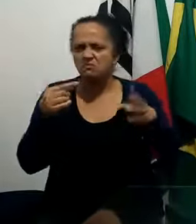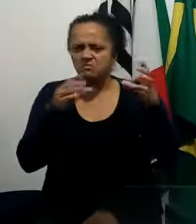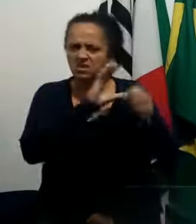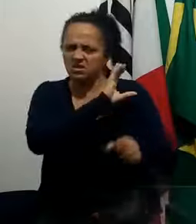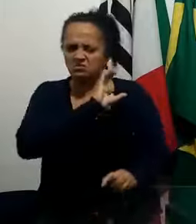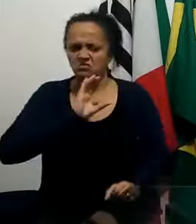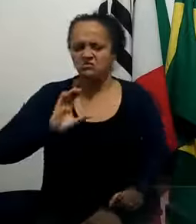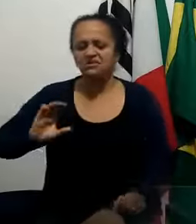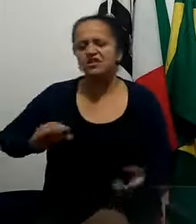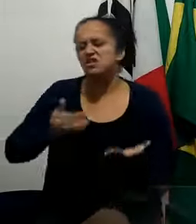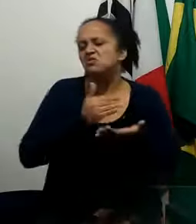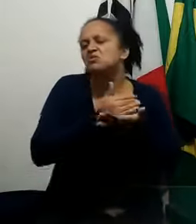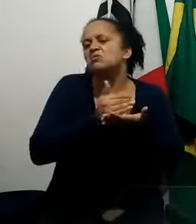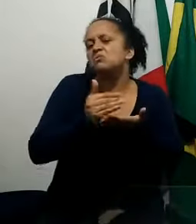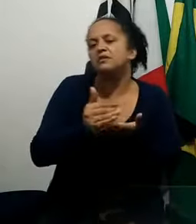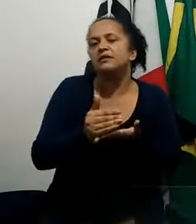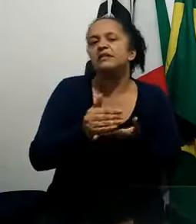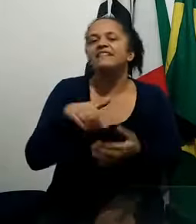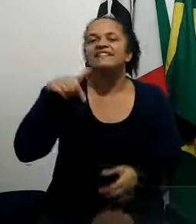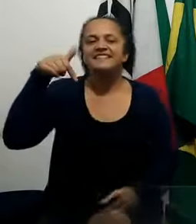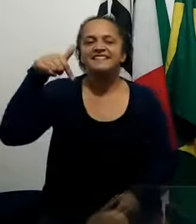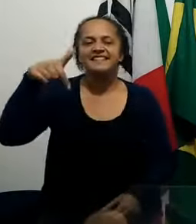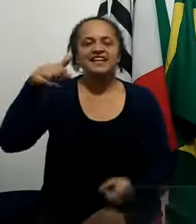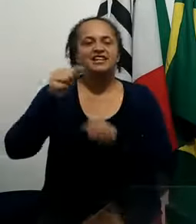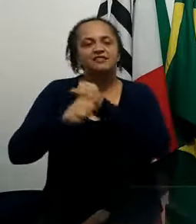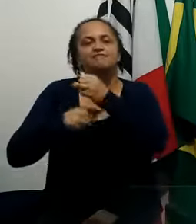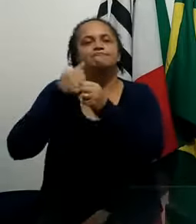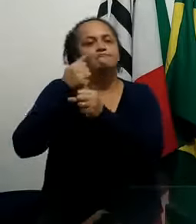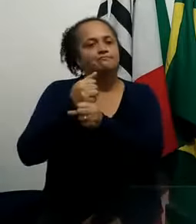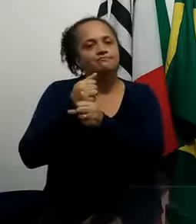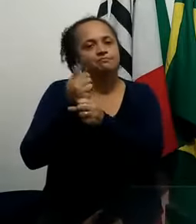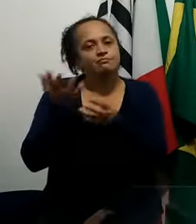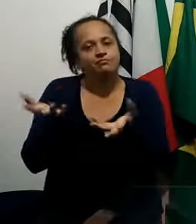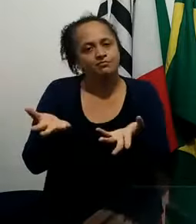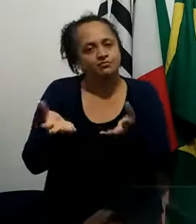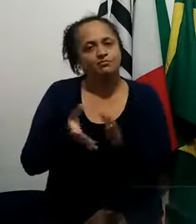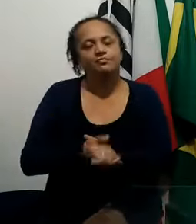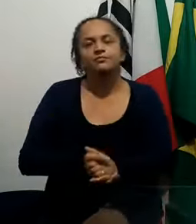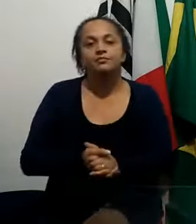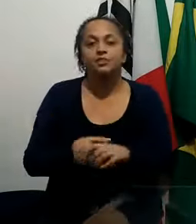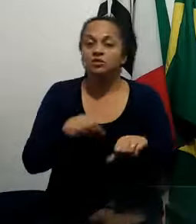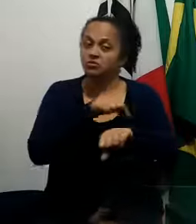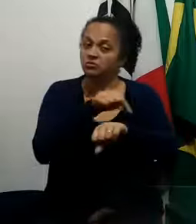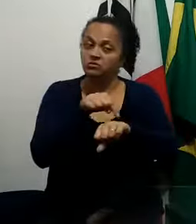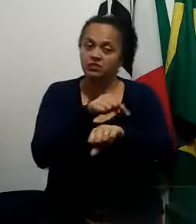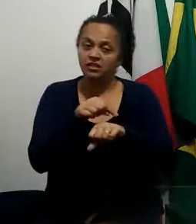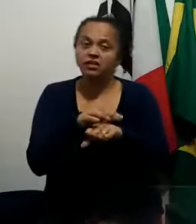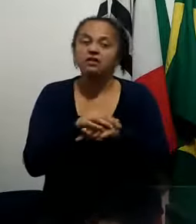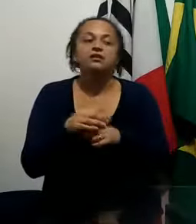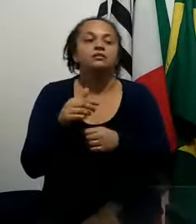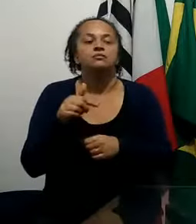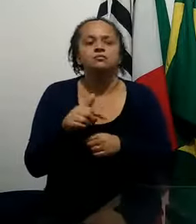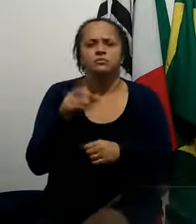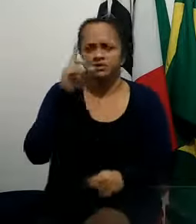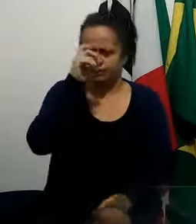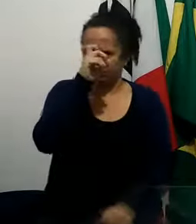mundial, que durará 7 anos, né? Que é o tempo que vai durar a grande